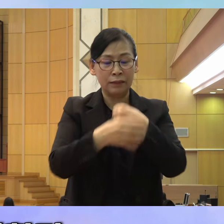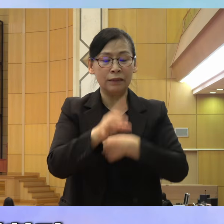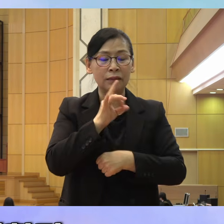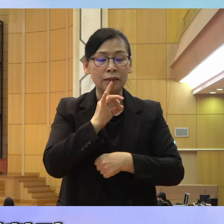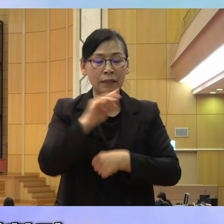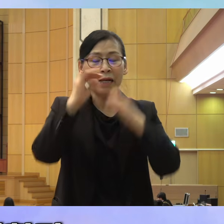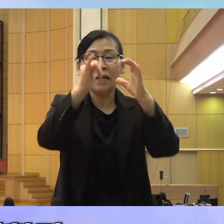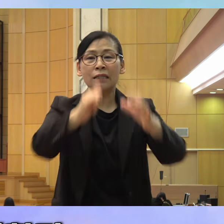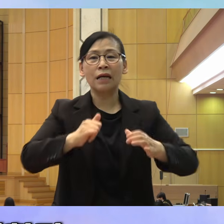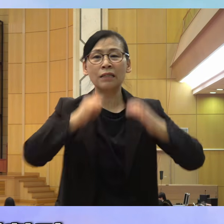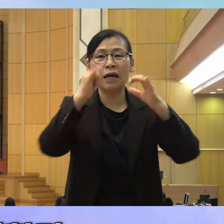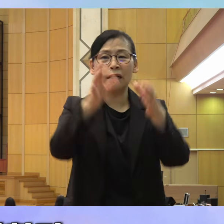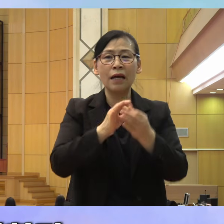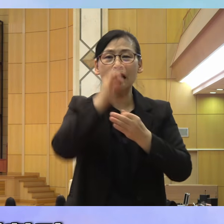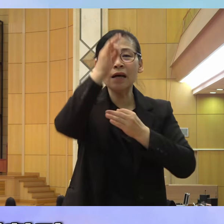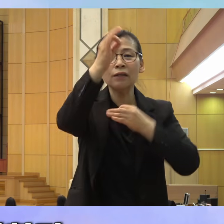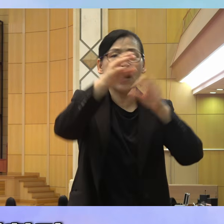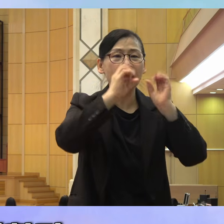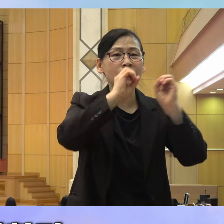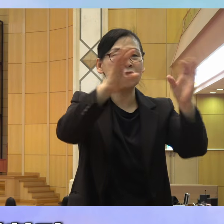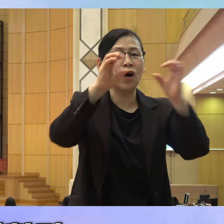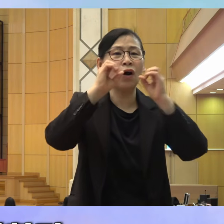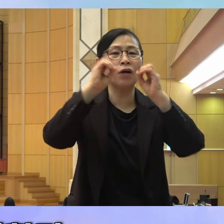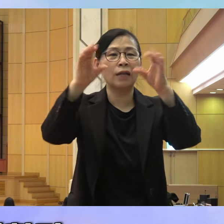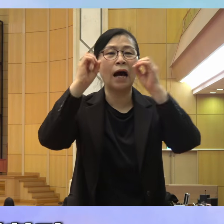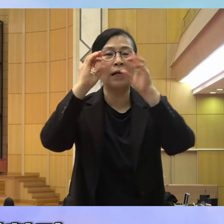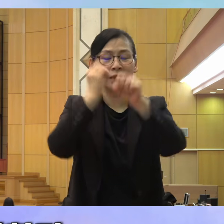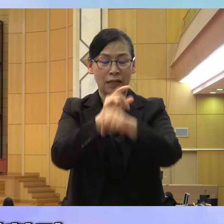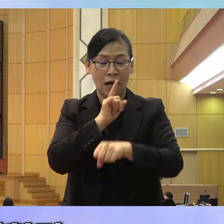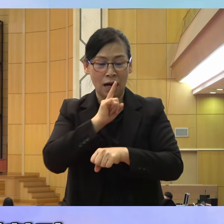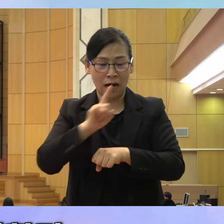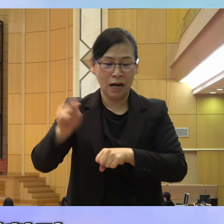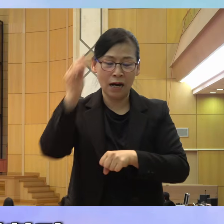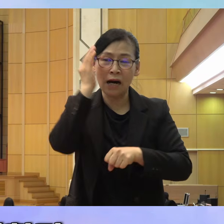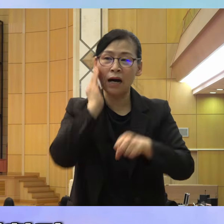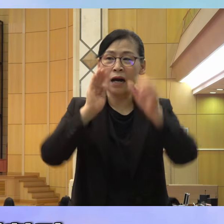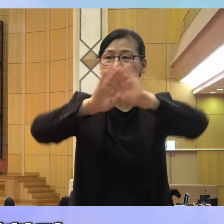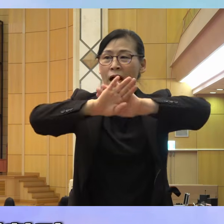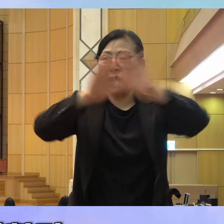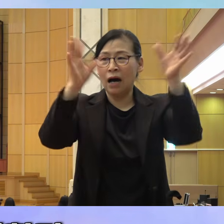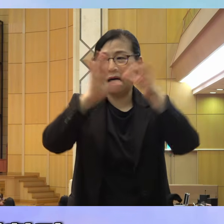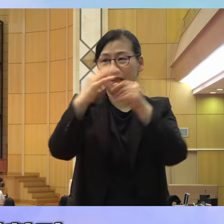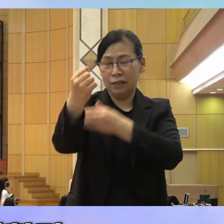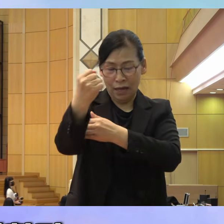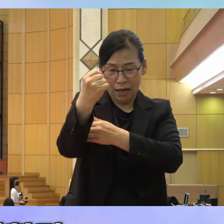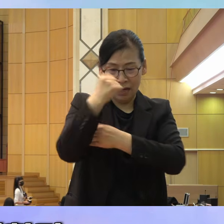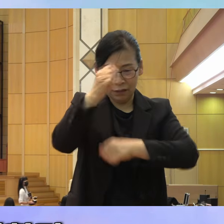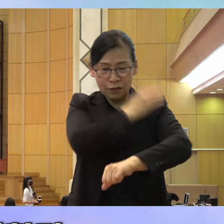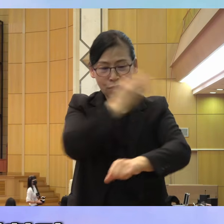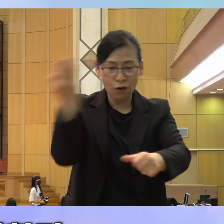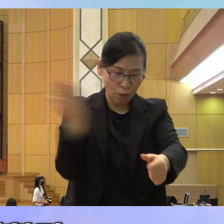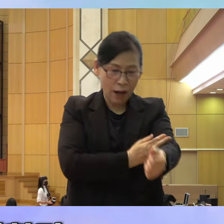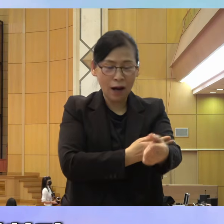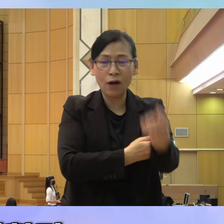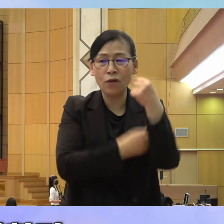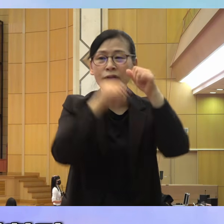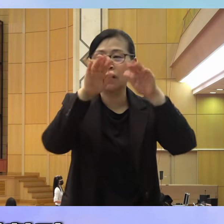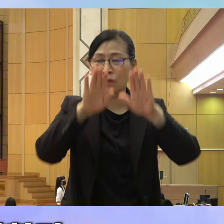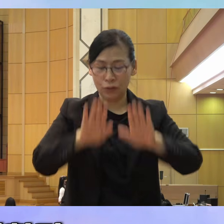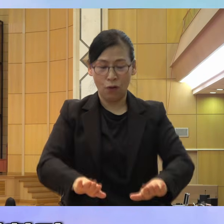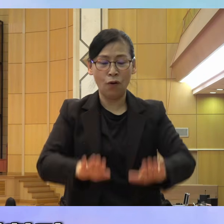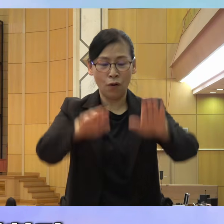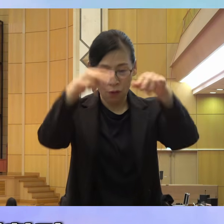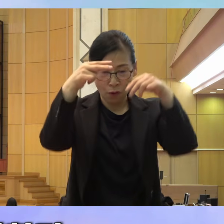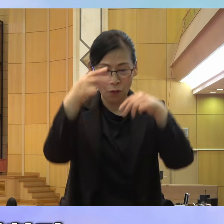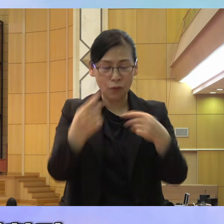은혜만을 세상에 널리 전하리라. 하늘의 능력과